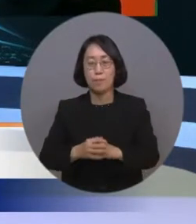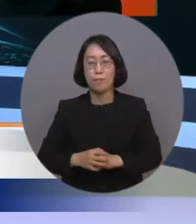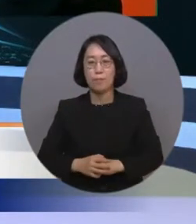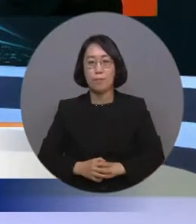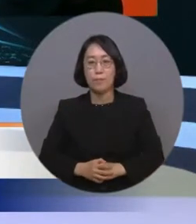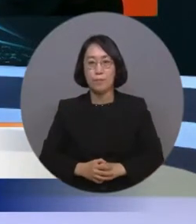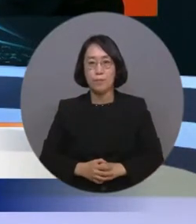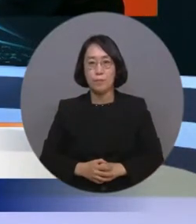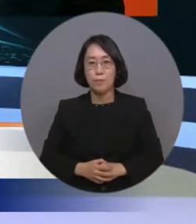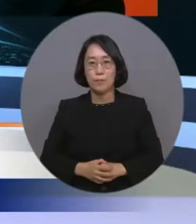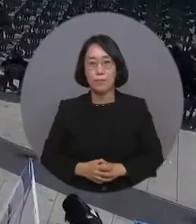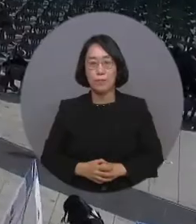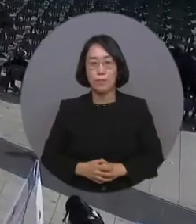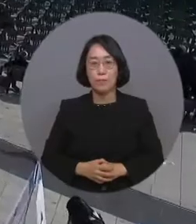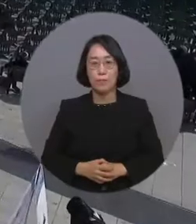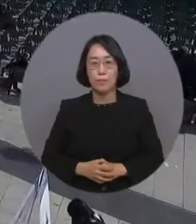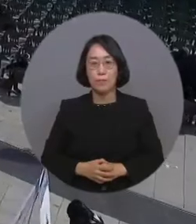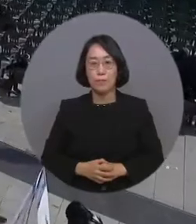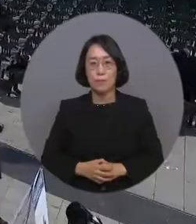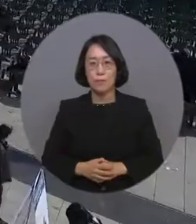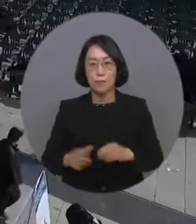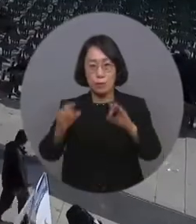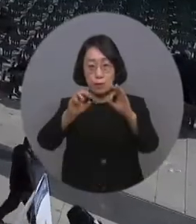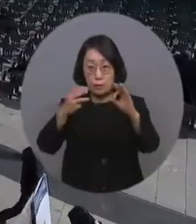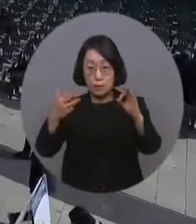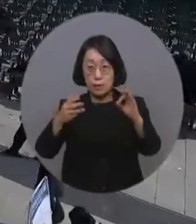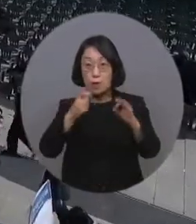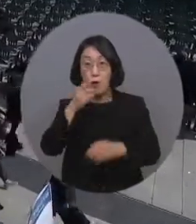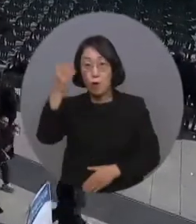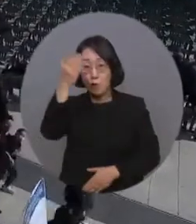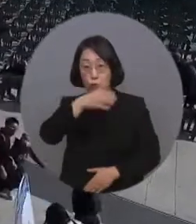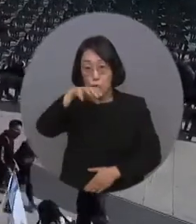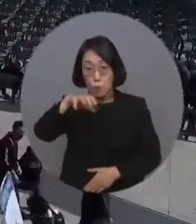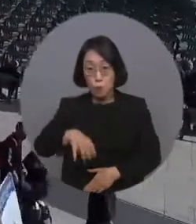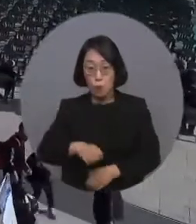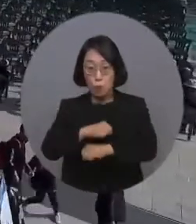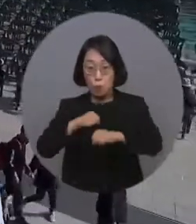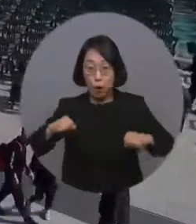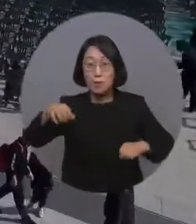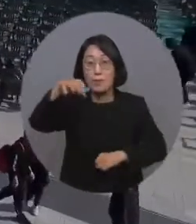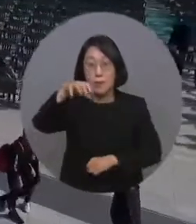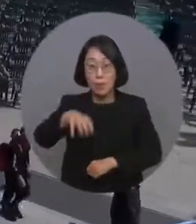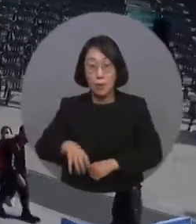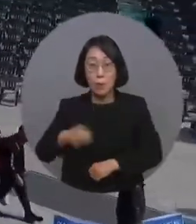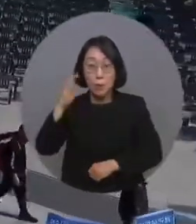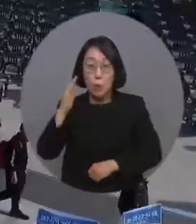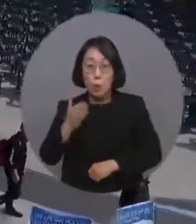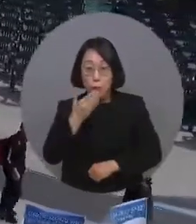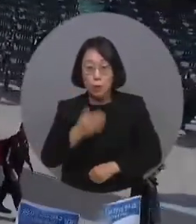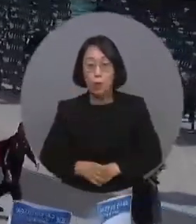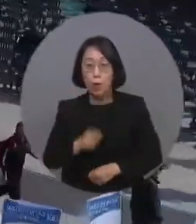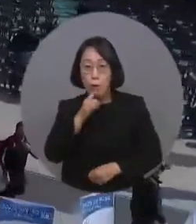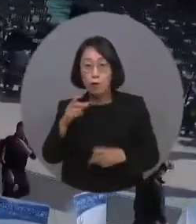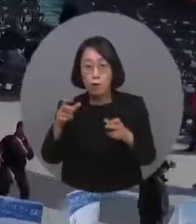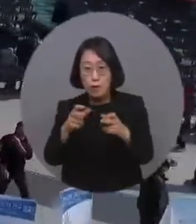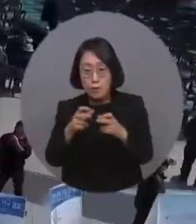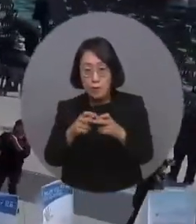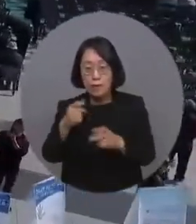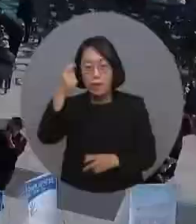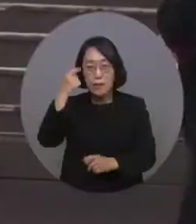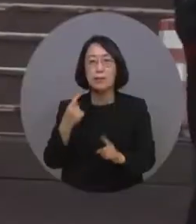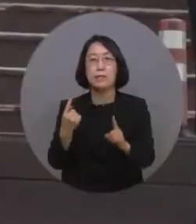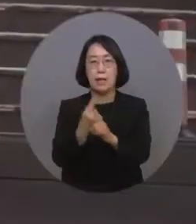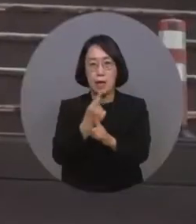보도합니다. 지난 28일 여수시 이순신 광장 일원에서 청각장애인과 언어장애인에 대한 인식을